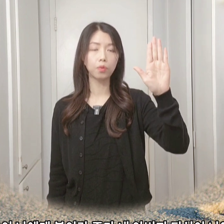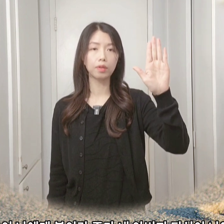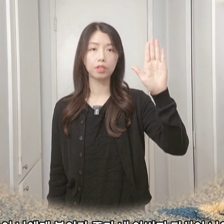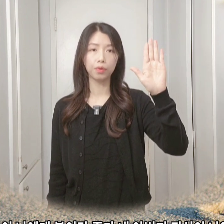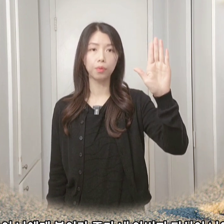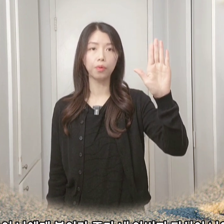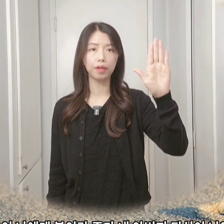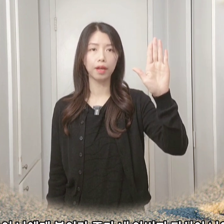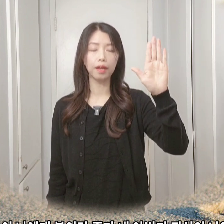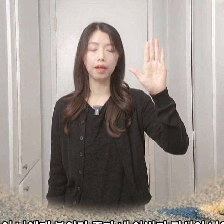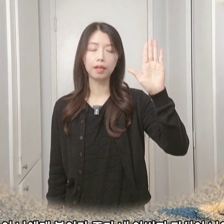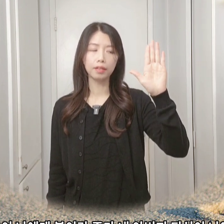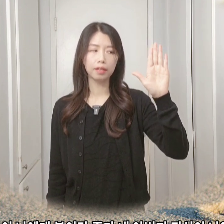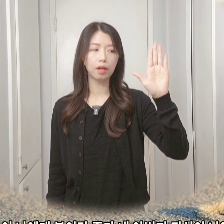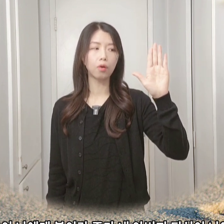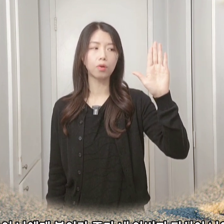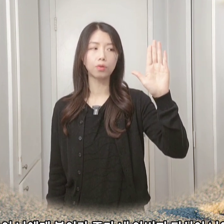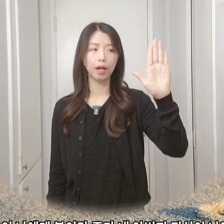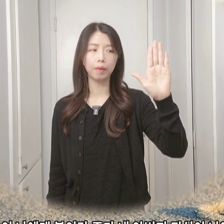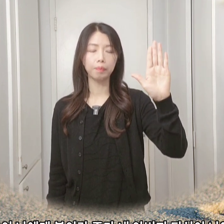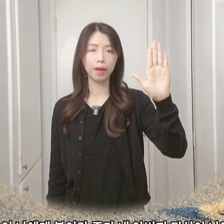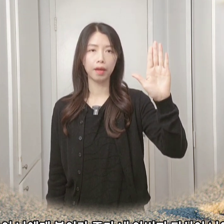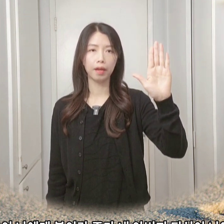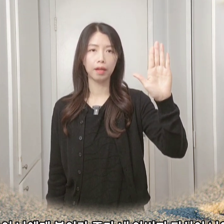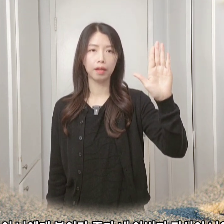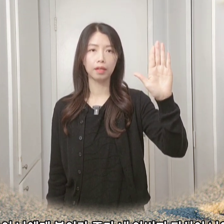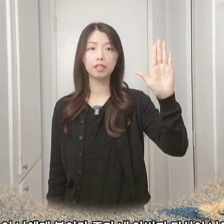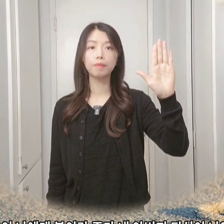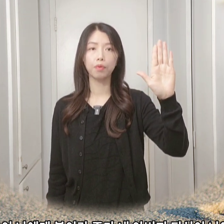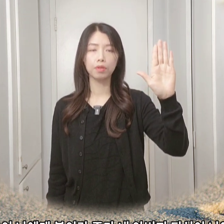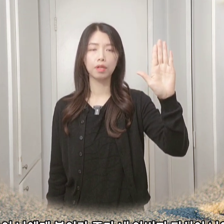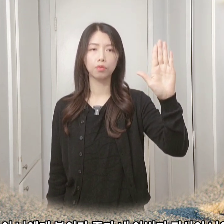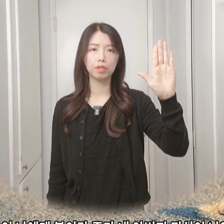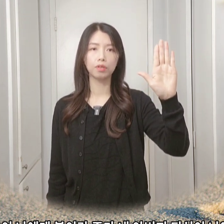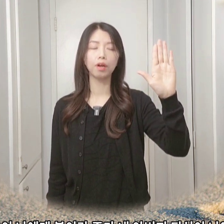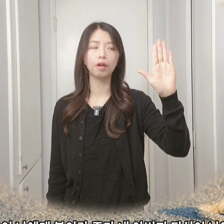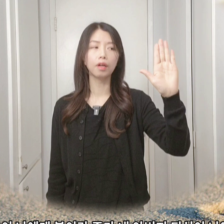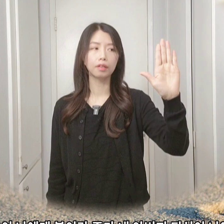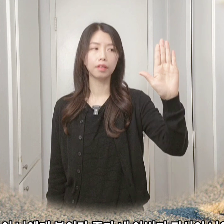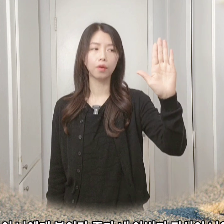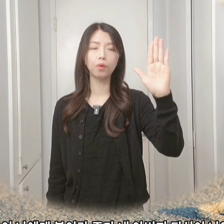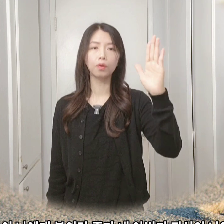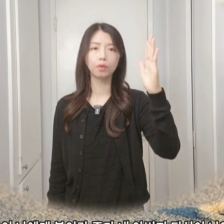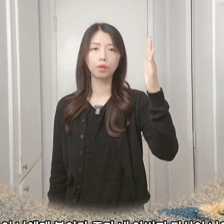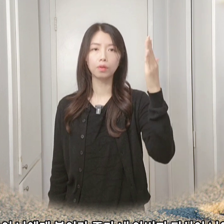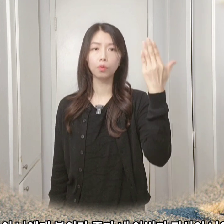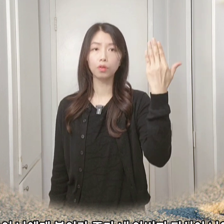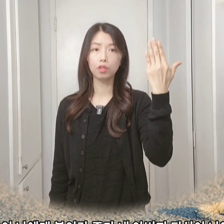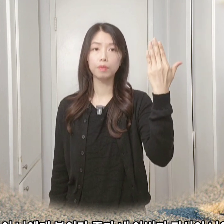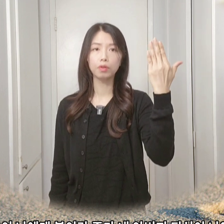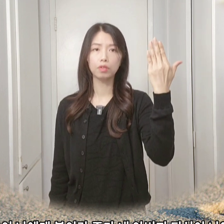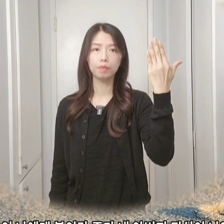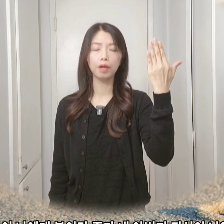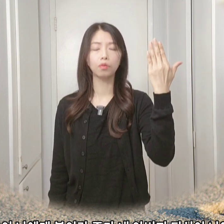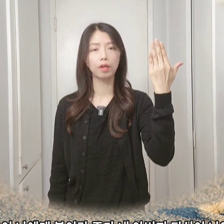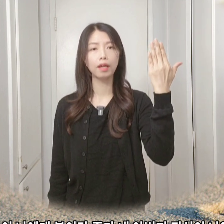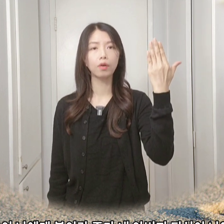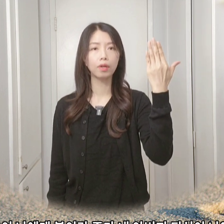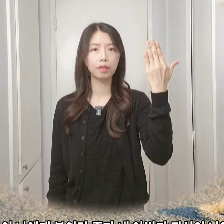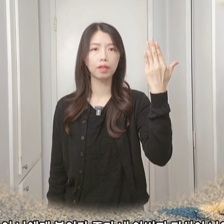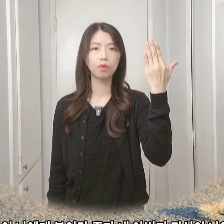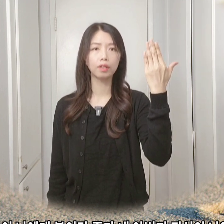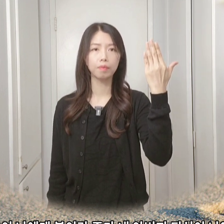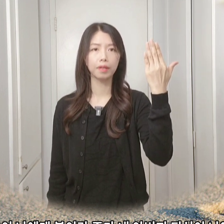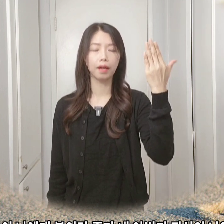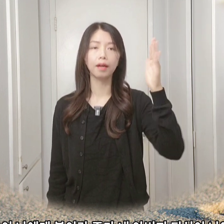보이게, 손끝이 위로 보이게 살짝 얼굴 앞에 이쯤에 위치해 두시고요. 그대로 손을 뒤집어 주시면 되다라고